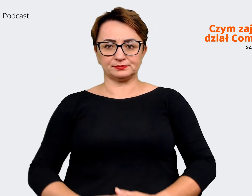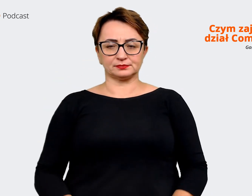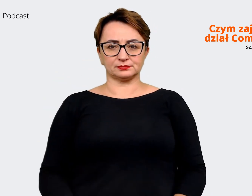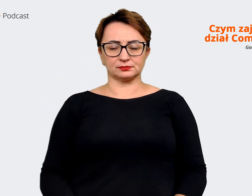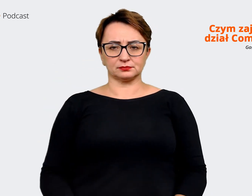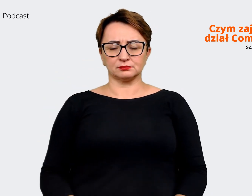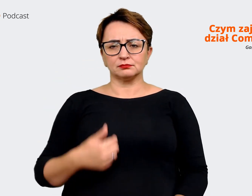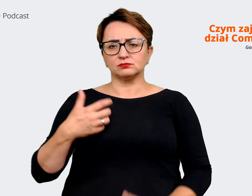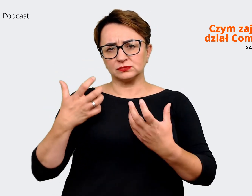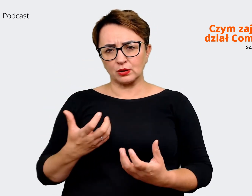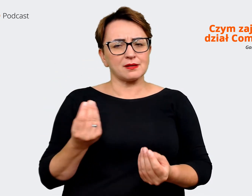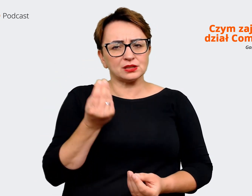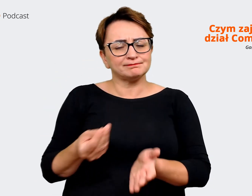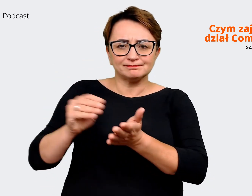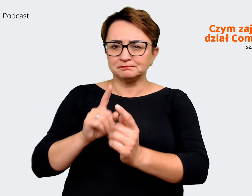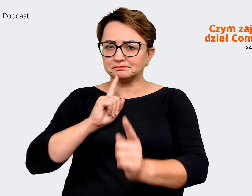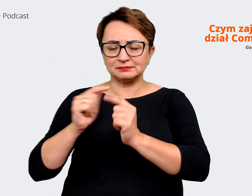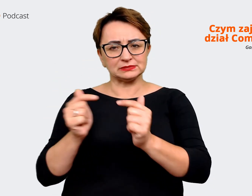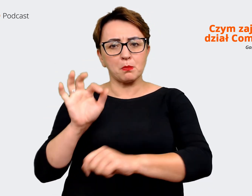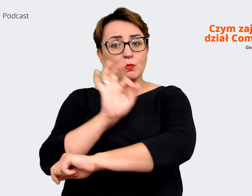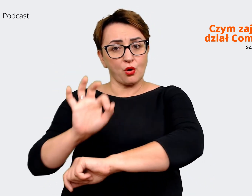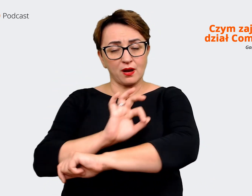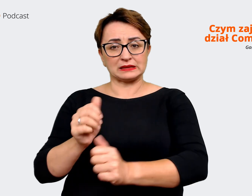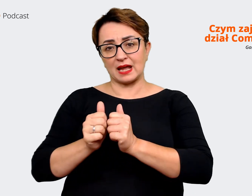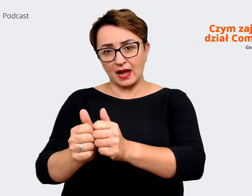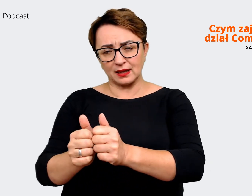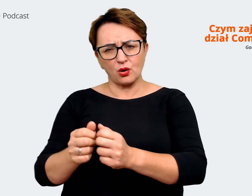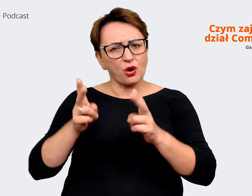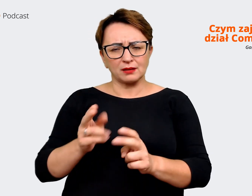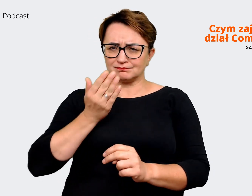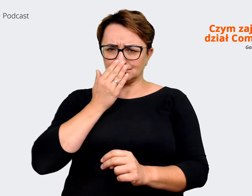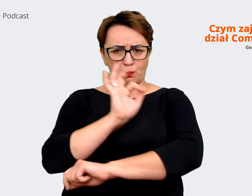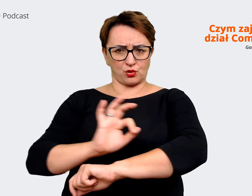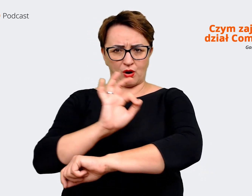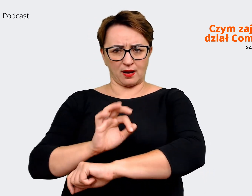wielu osób. Chciałem jeszcze tutaj porozmawiać o tych projektach, zadaniach. Jakie